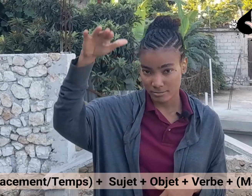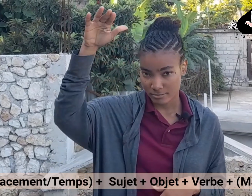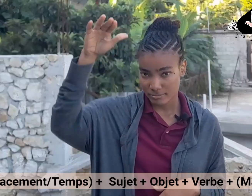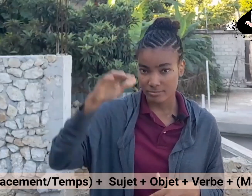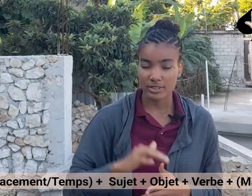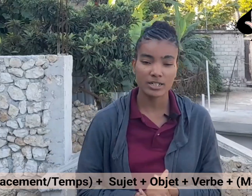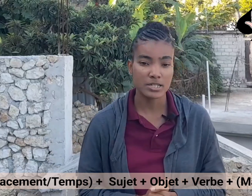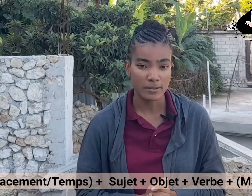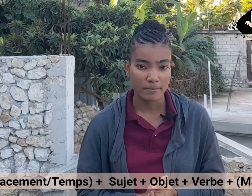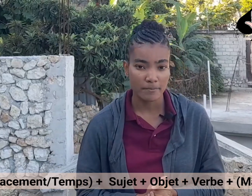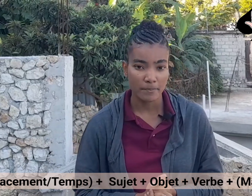Grandir.